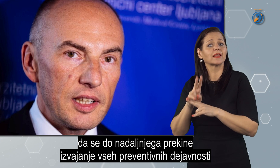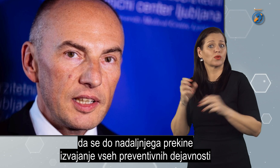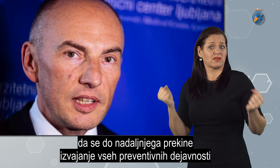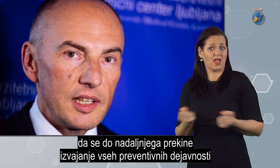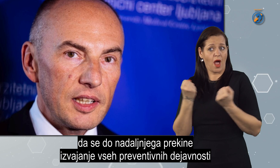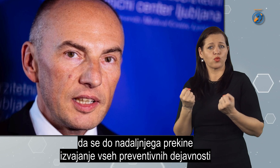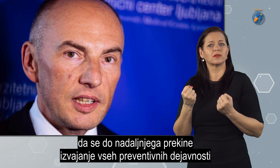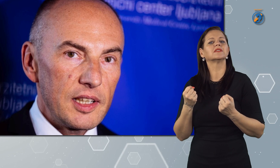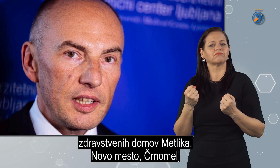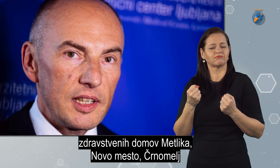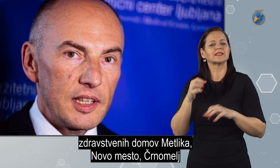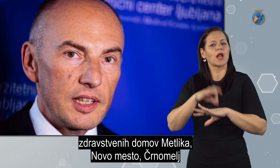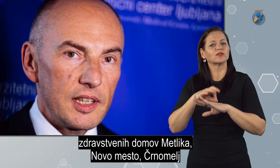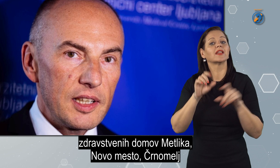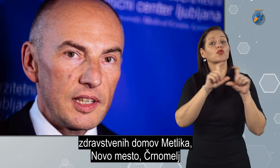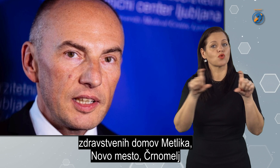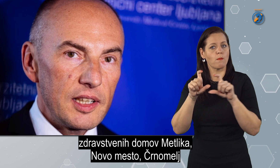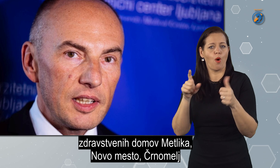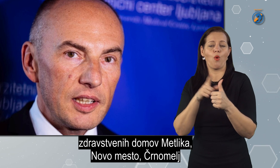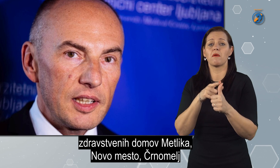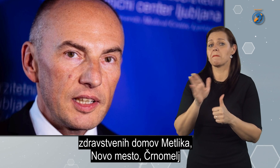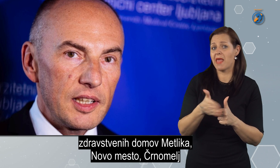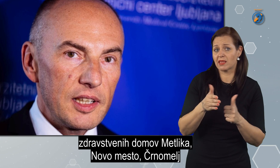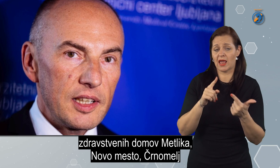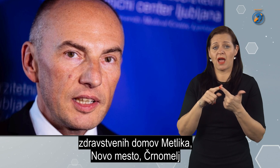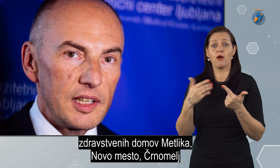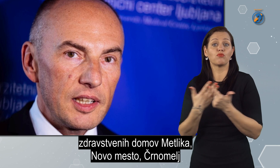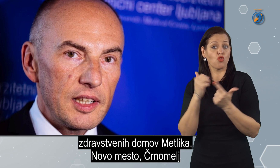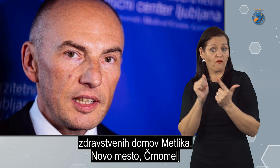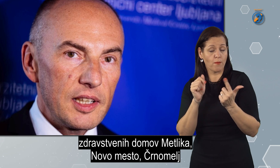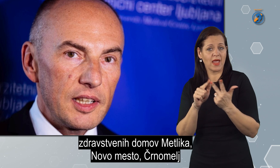Metlika, Novo mesto, Črnomelj in Splošne bolnišnice Novo mesto.